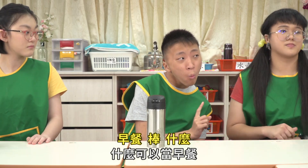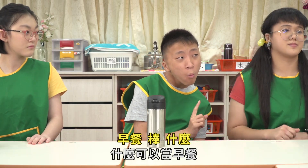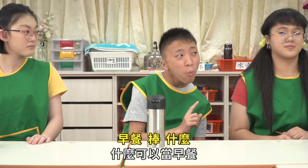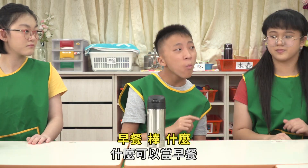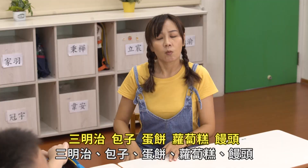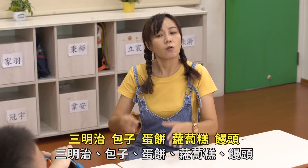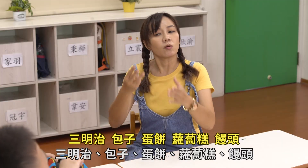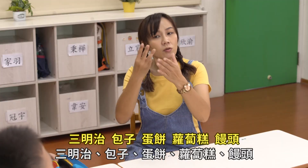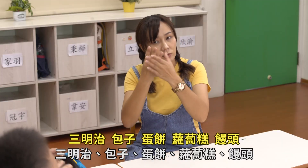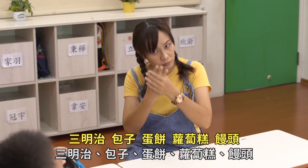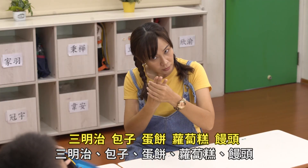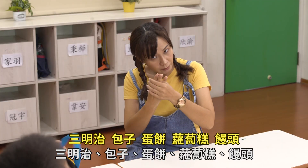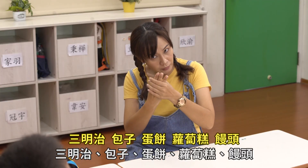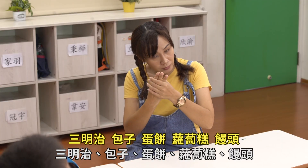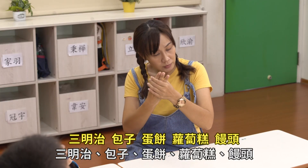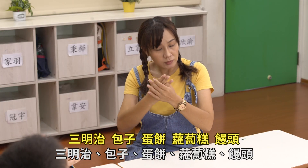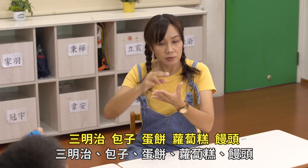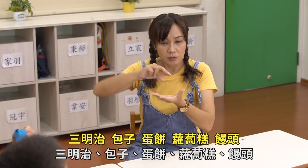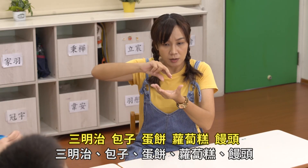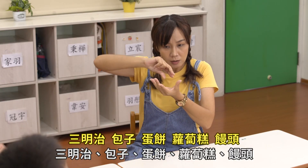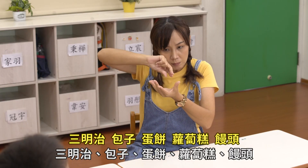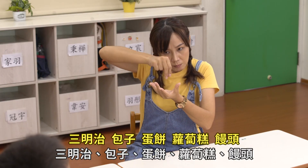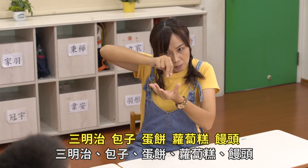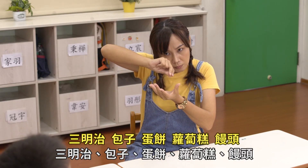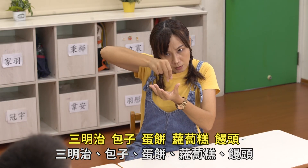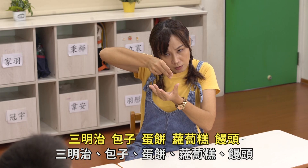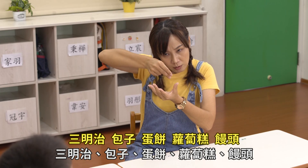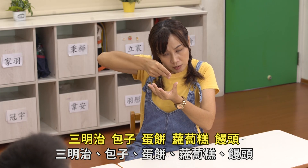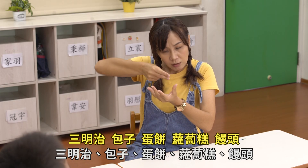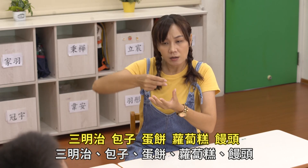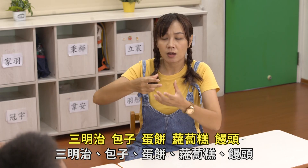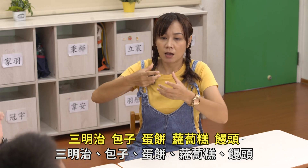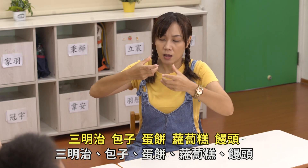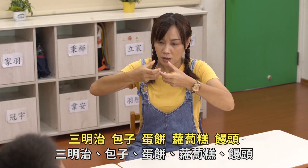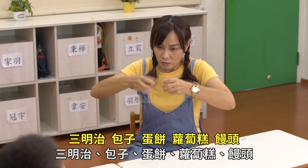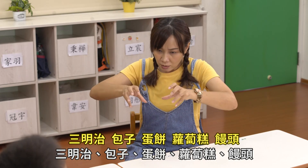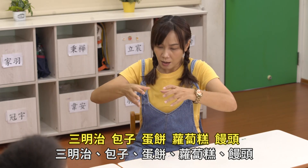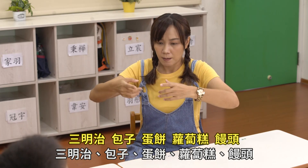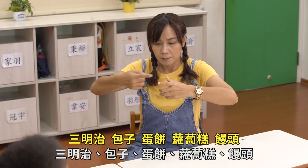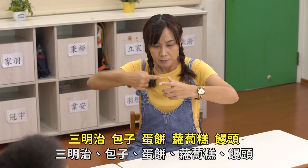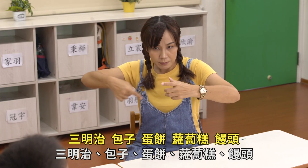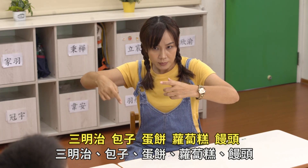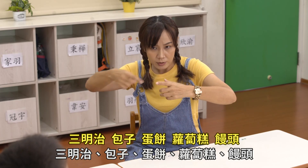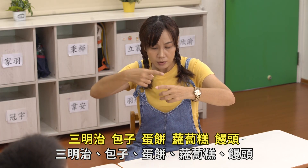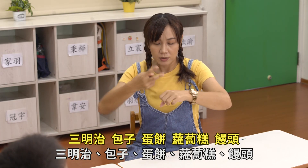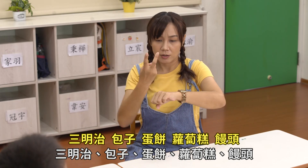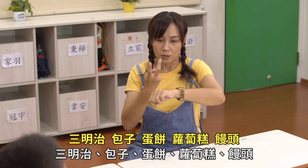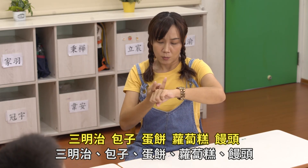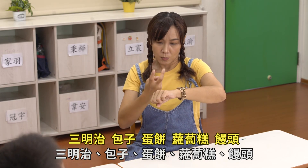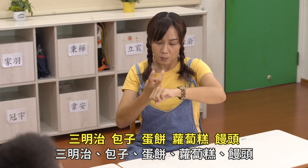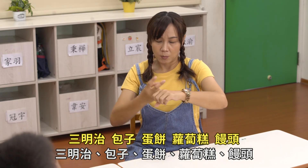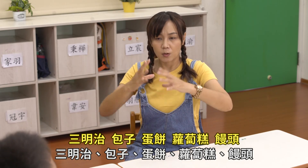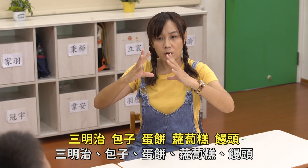餐？ 三明治、包子、蛋饼、萝卜